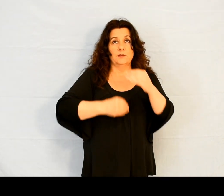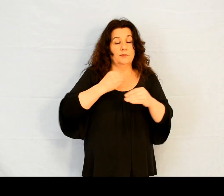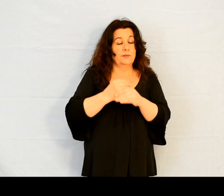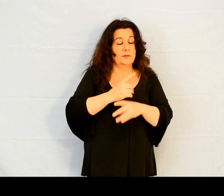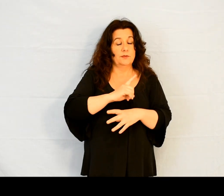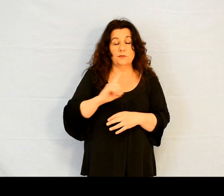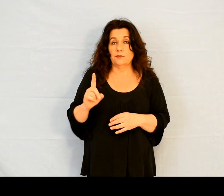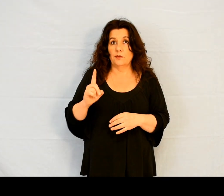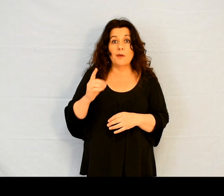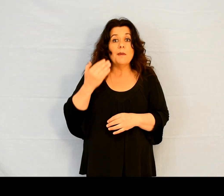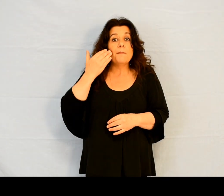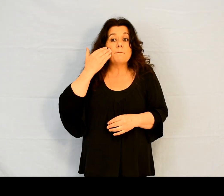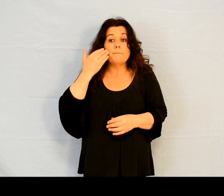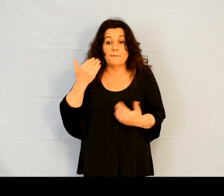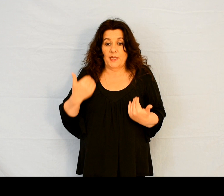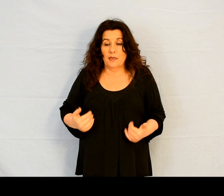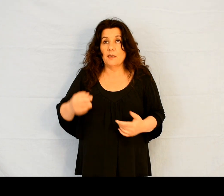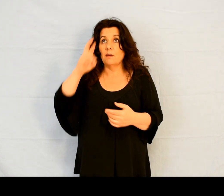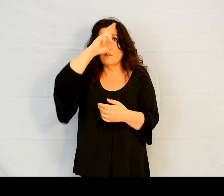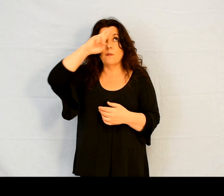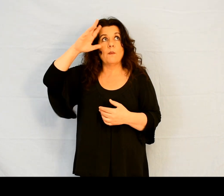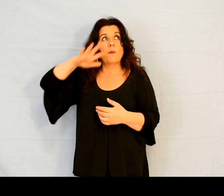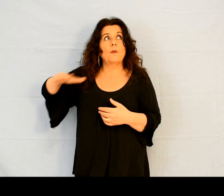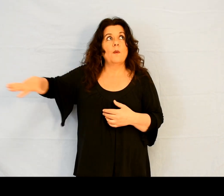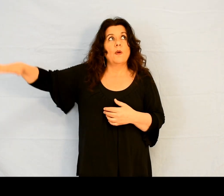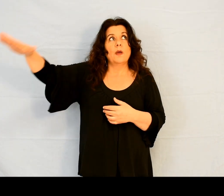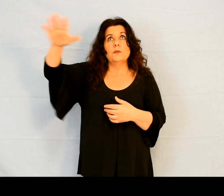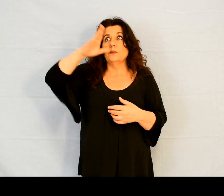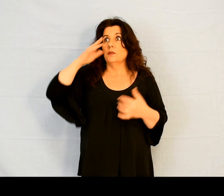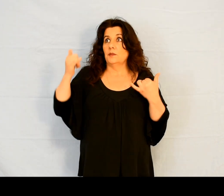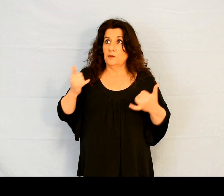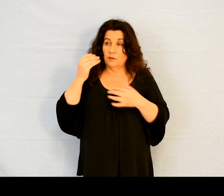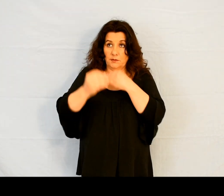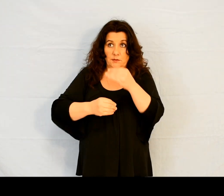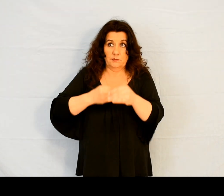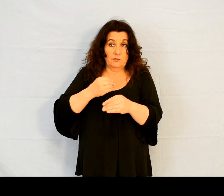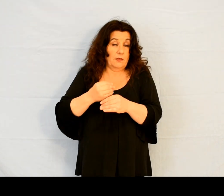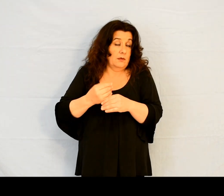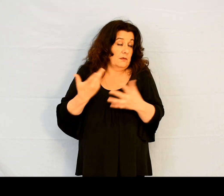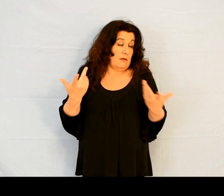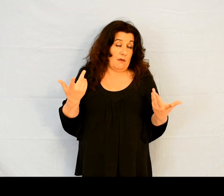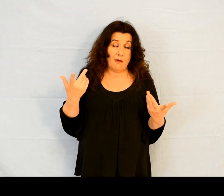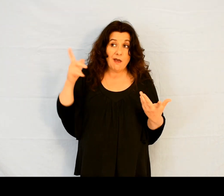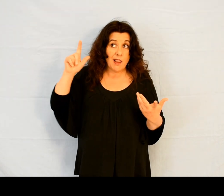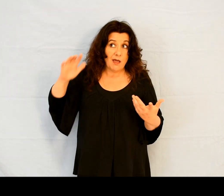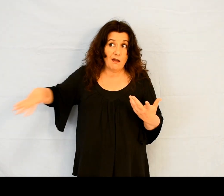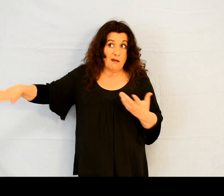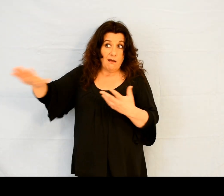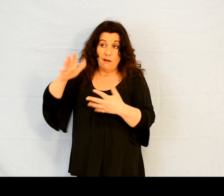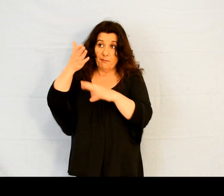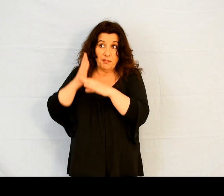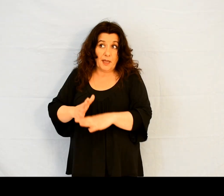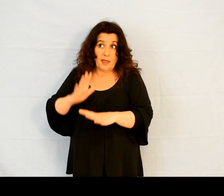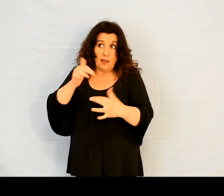ce monde, j'aurais des gardes qui se seraient battus pour que je ne sois pas livré aux